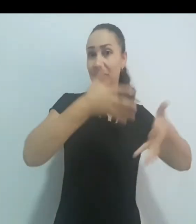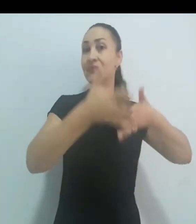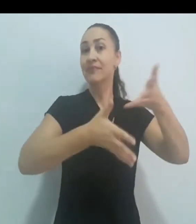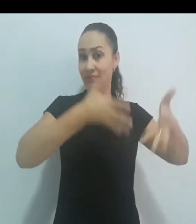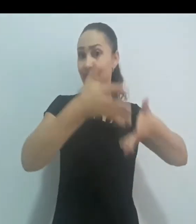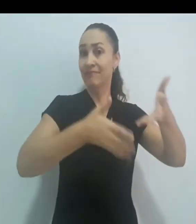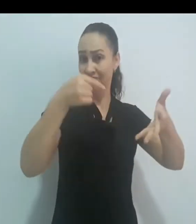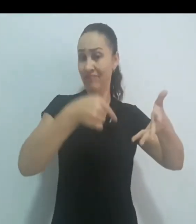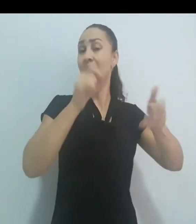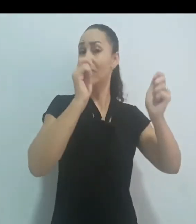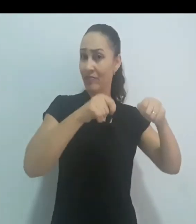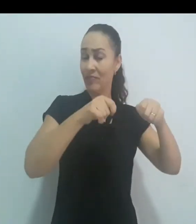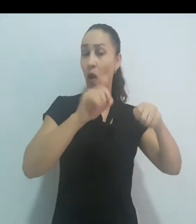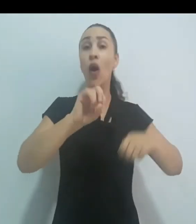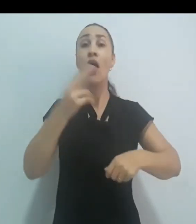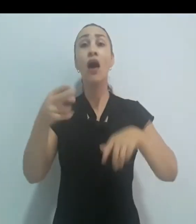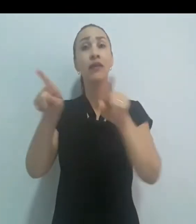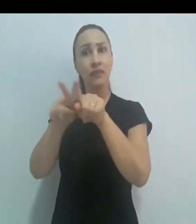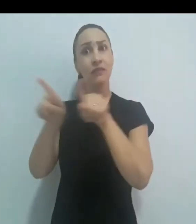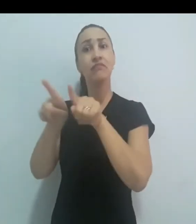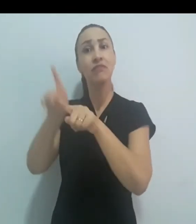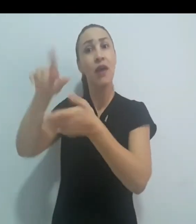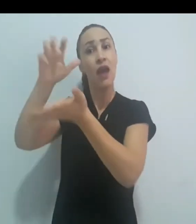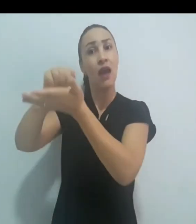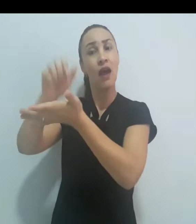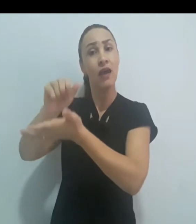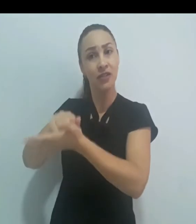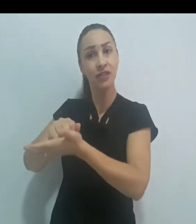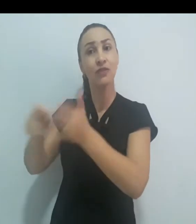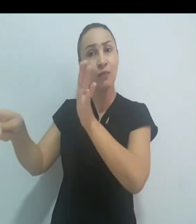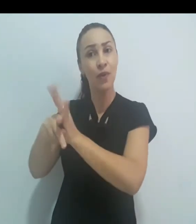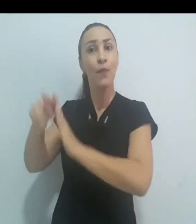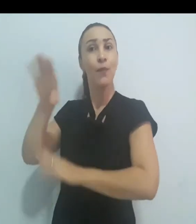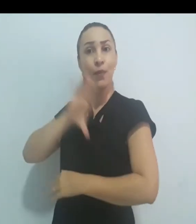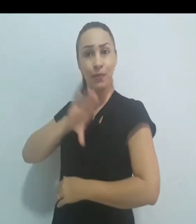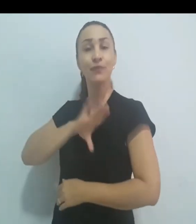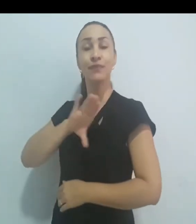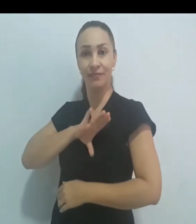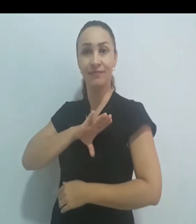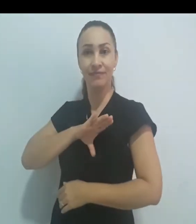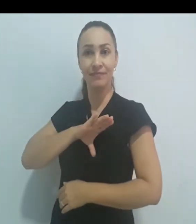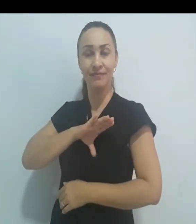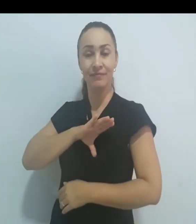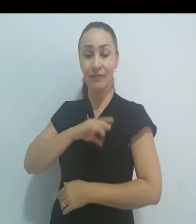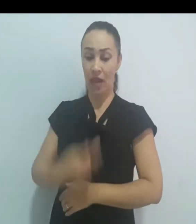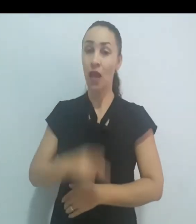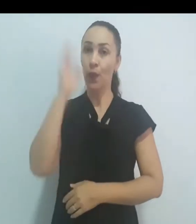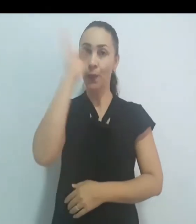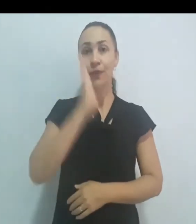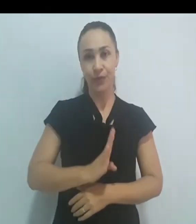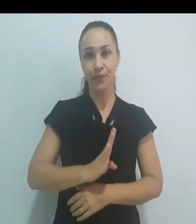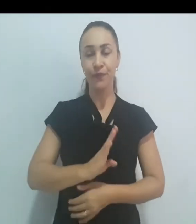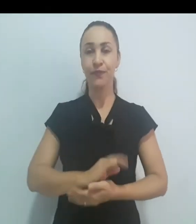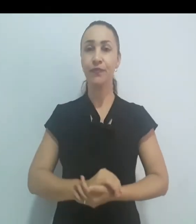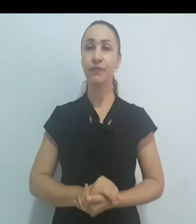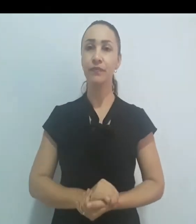meio de sinais, por meio da Libras, né? Ou pelo registro em língua portuguesa, no que diz respeito aqui no